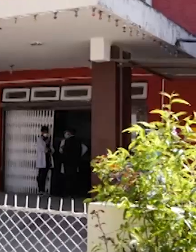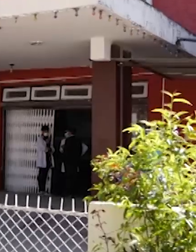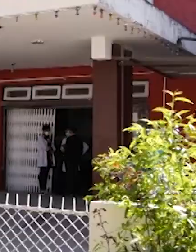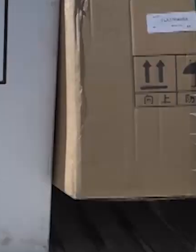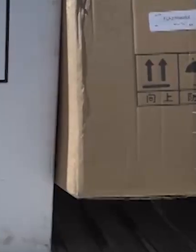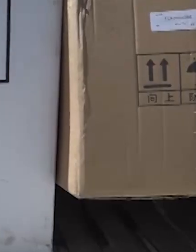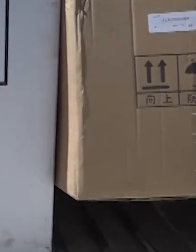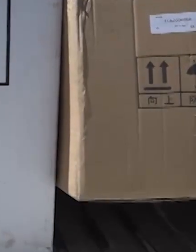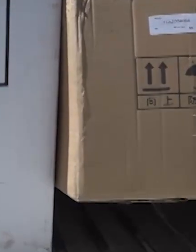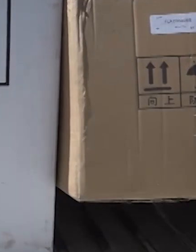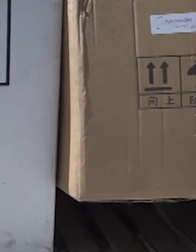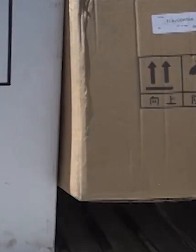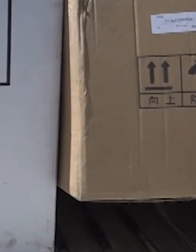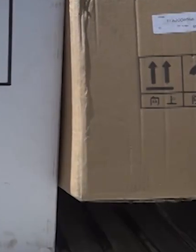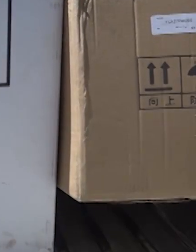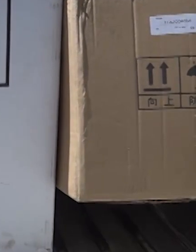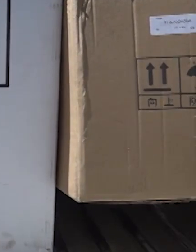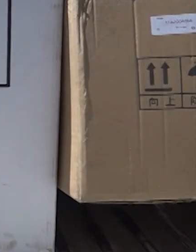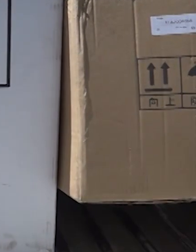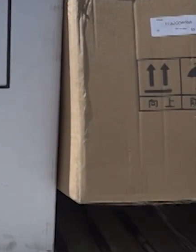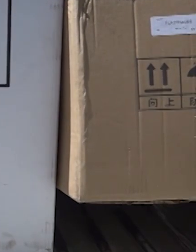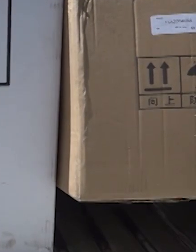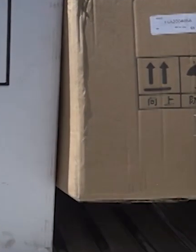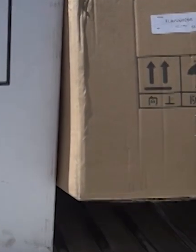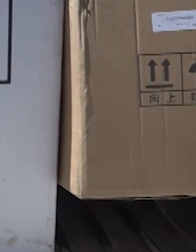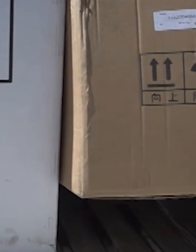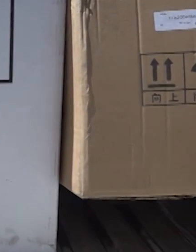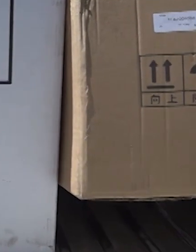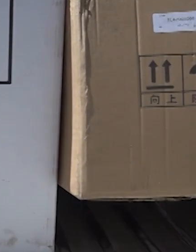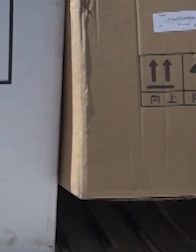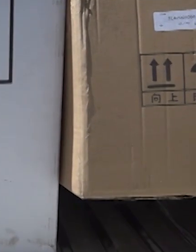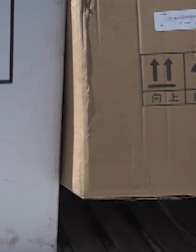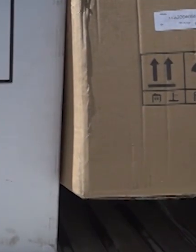टेलिभिजनका लागि क्यामरामा केशव तिमिल सिन्हाका साथमा अमृतराज काफ्ले काठमाडौँ।